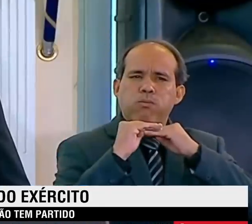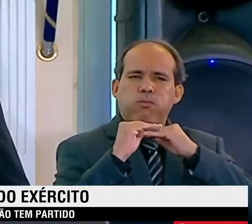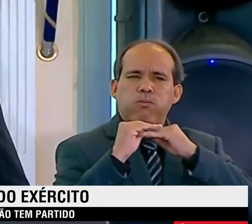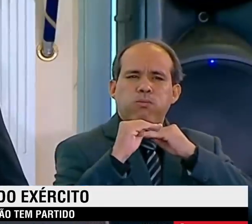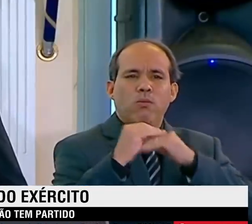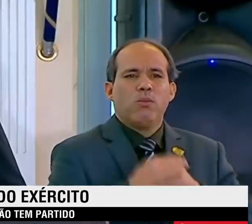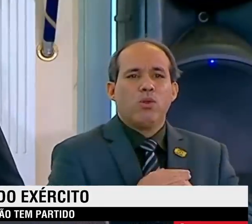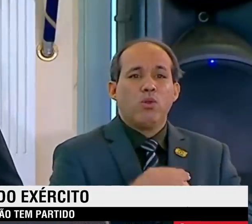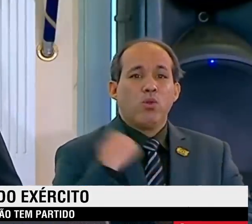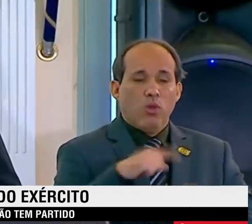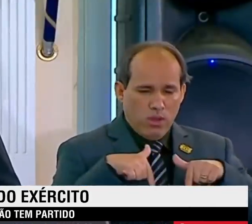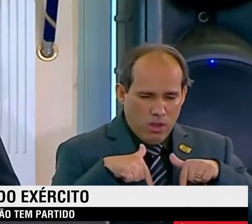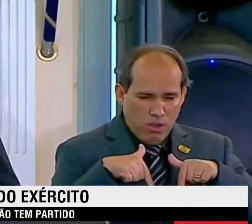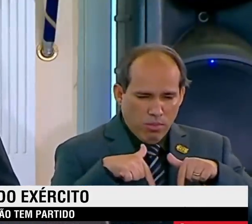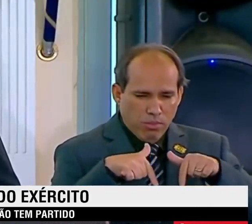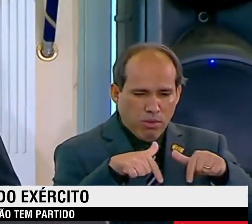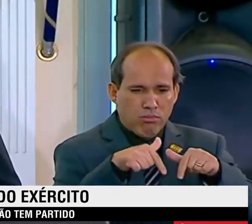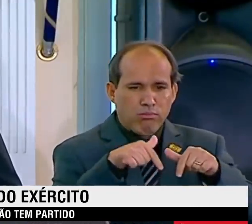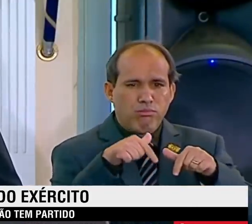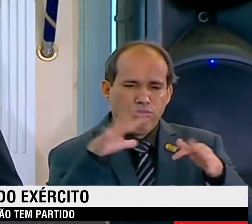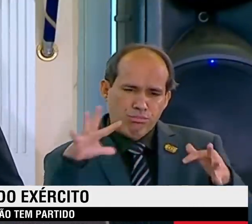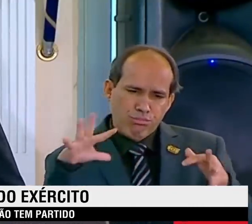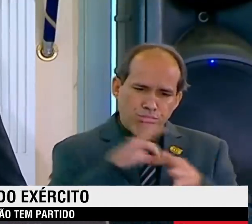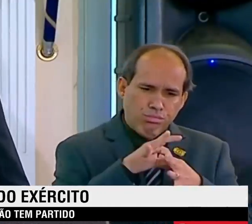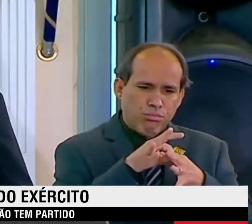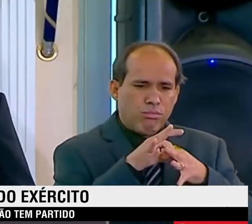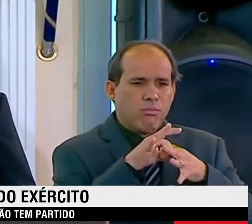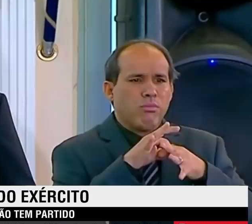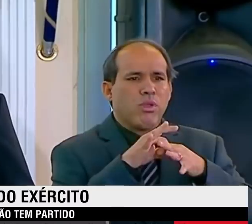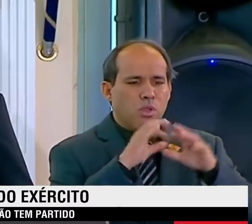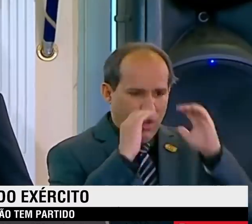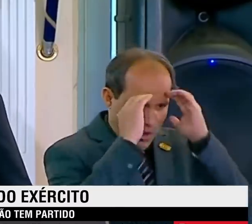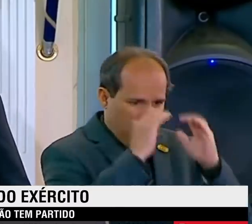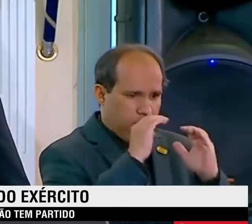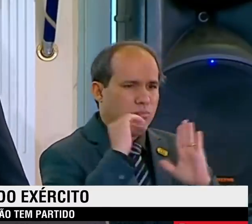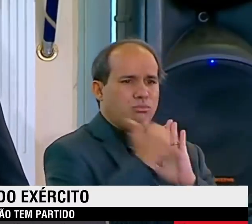Nós atuamos dentro das quatro linhas da nossa Constituição.